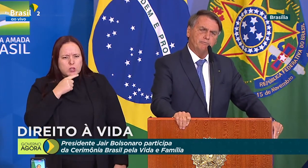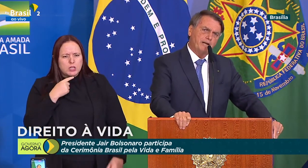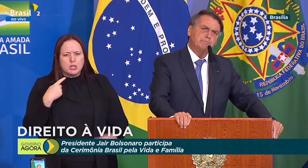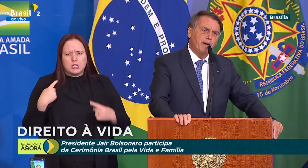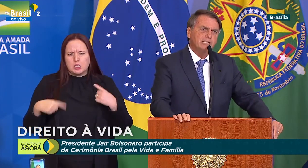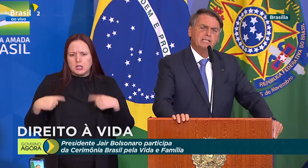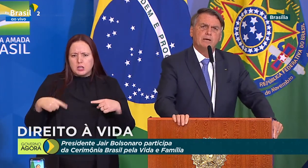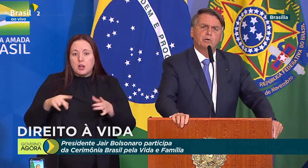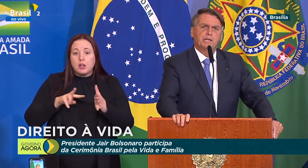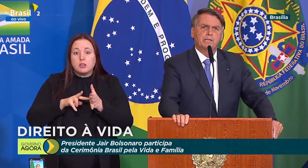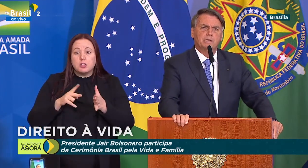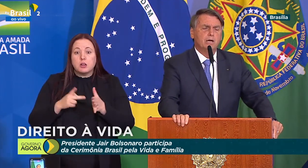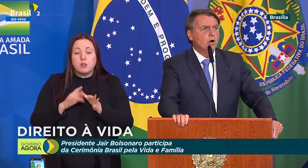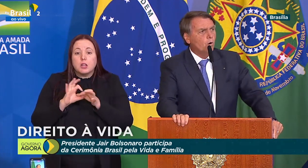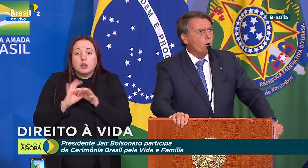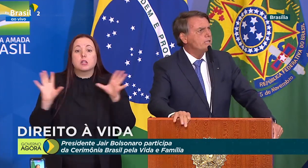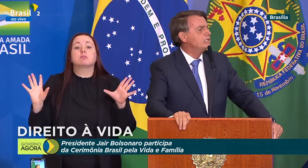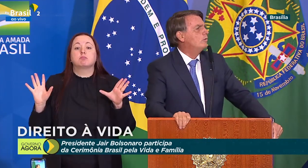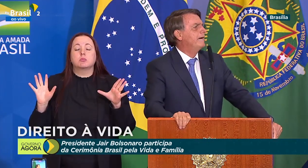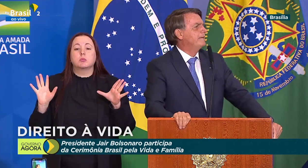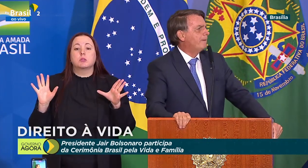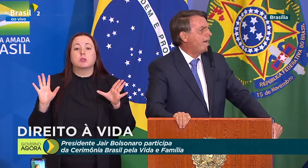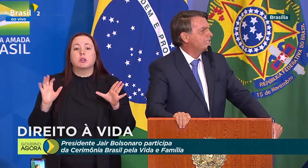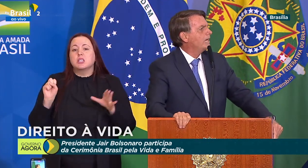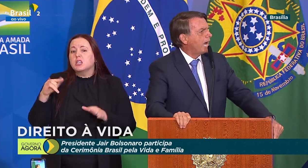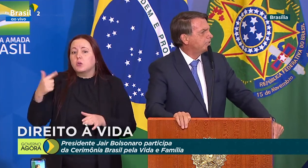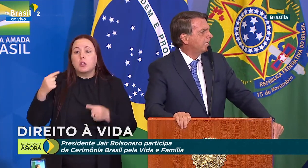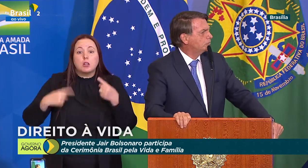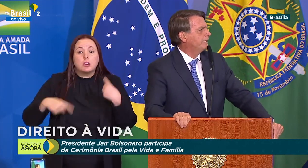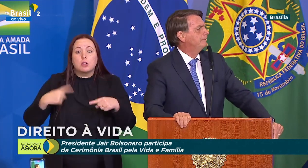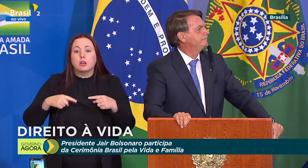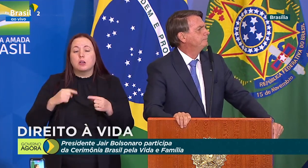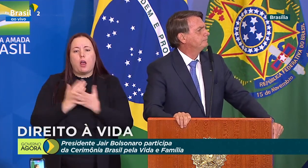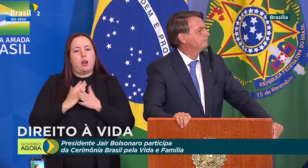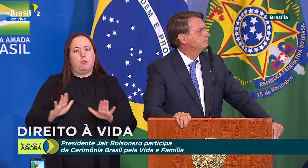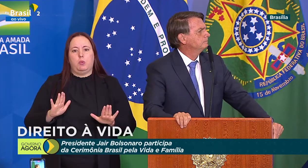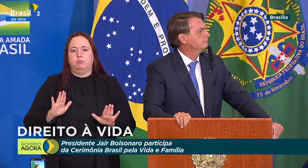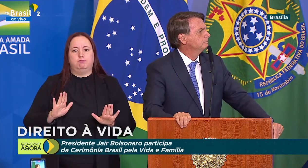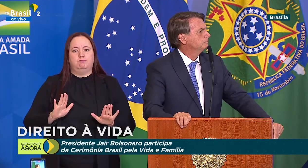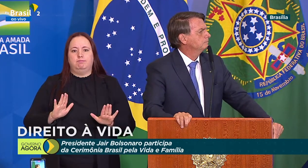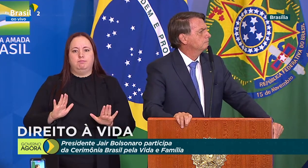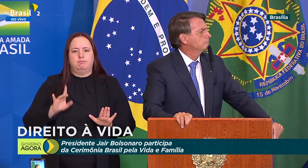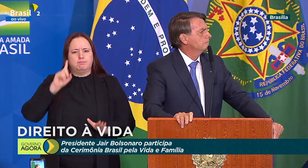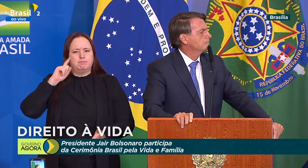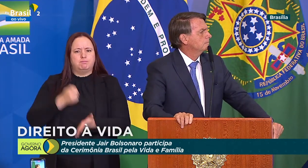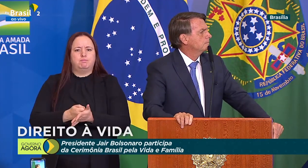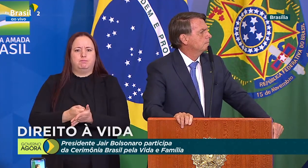debate faz parte da Democracia onde não há debate a ditadura